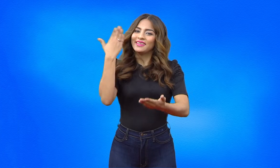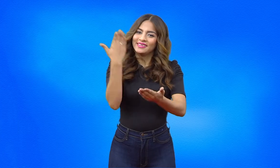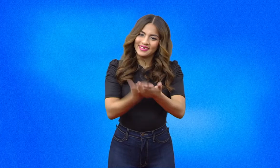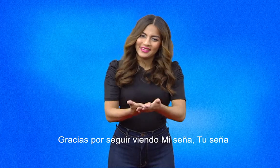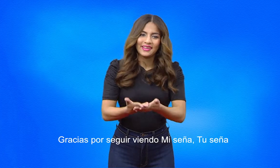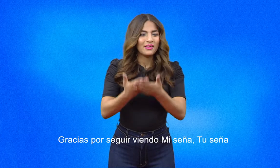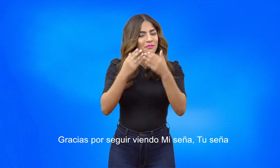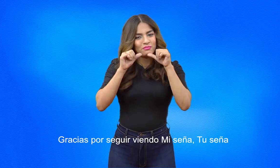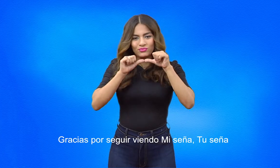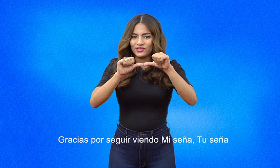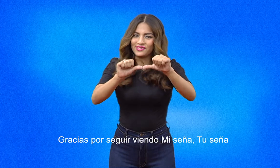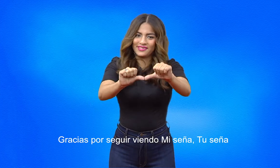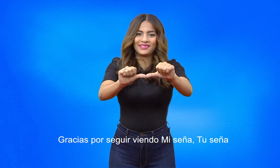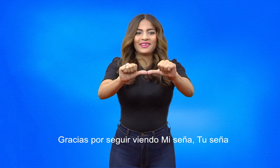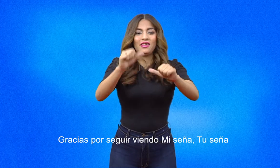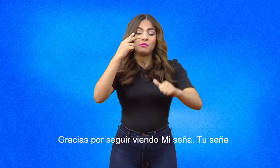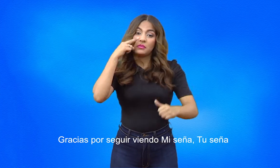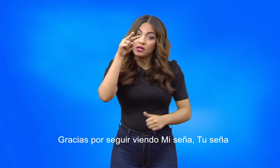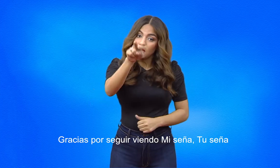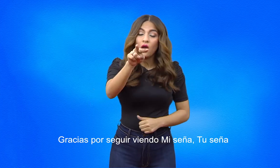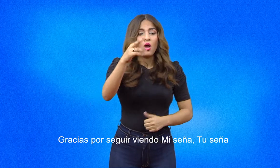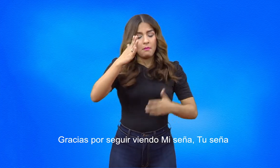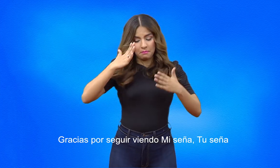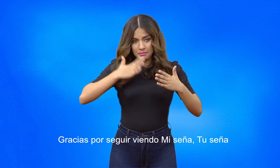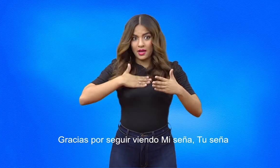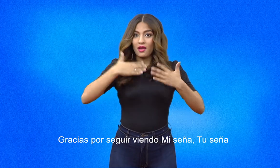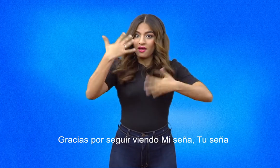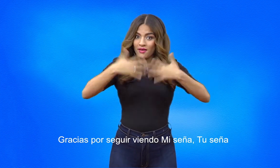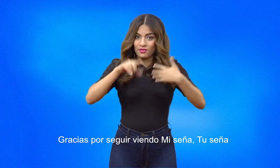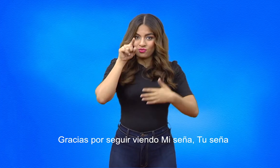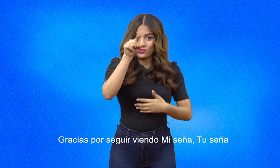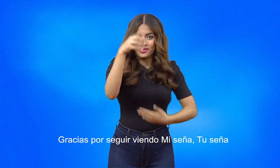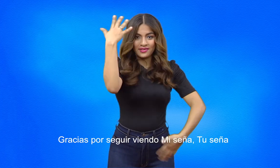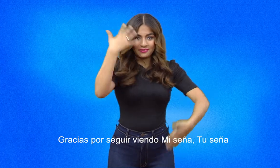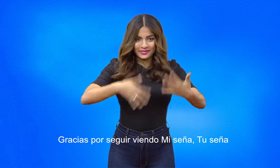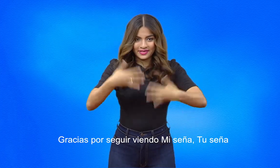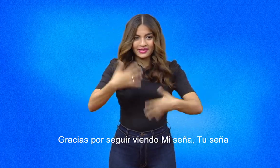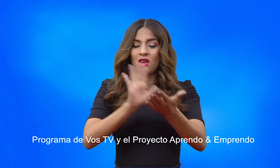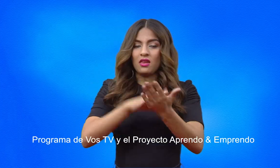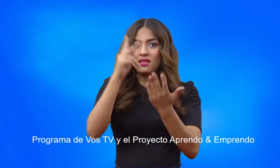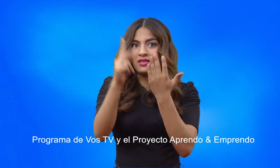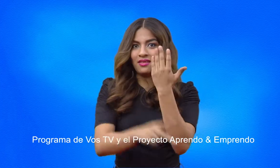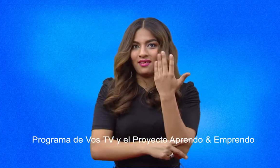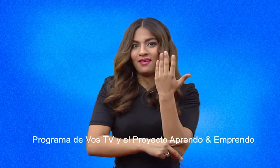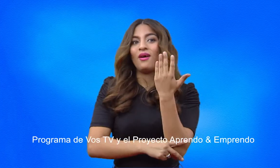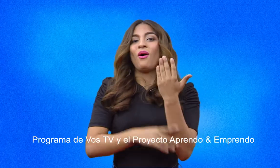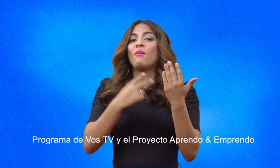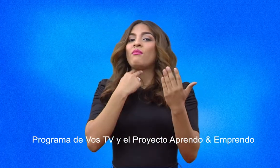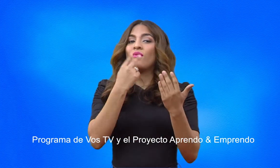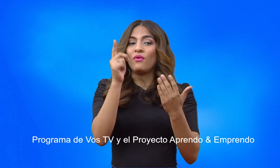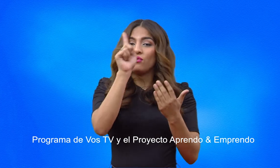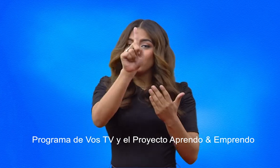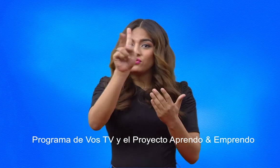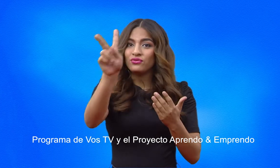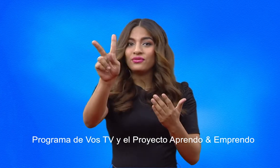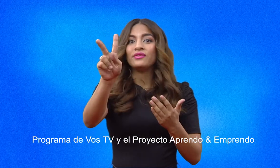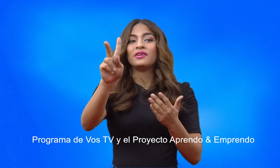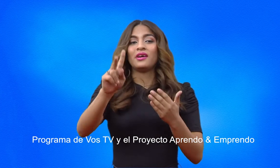Gracias por seguir viendo Mi Seña, Tu Seña, el programa de Voz TV y el